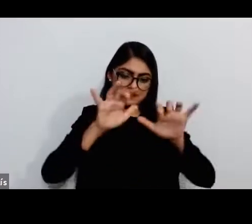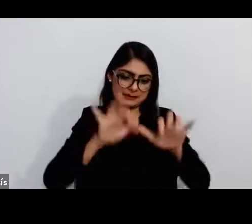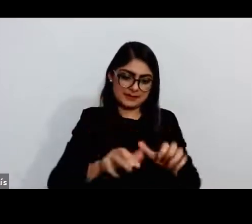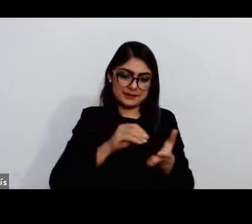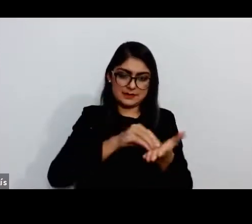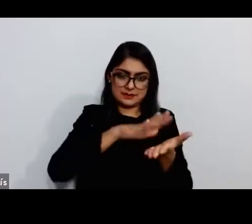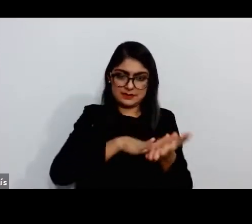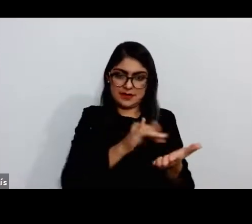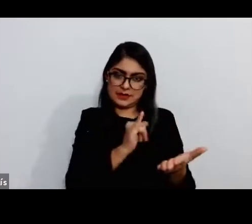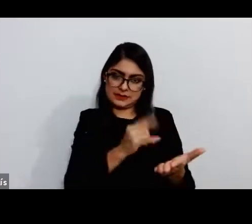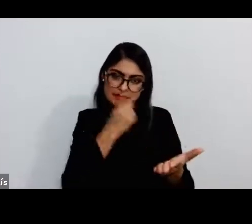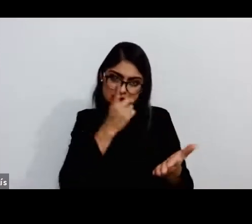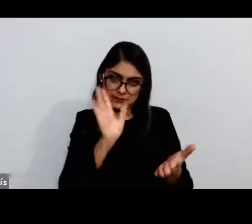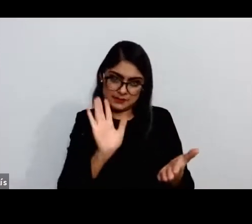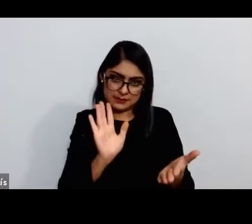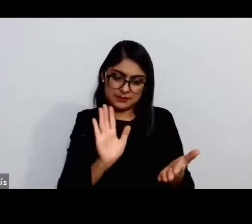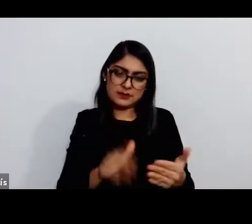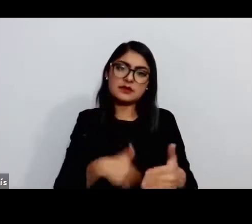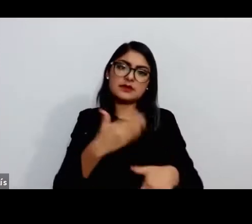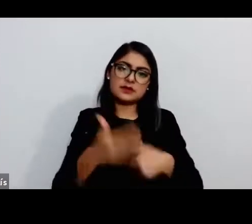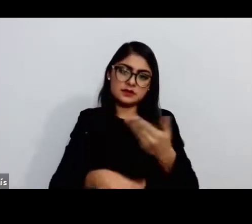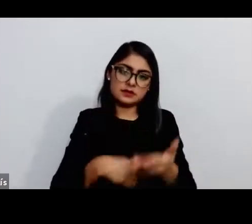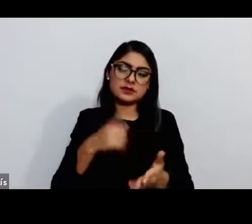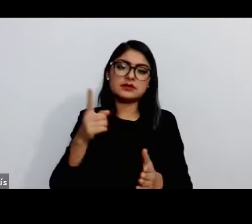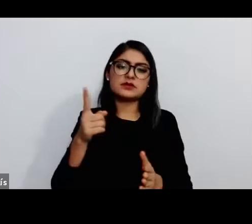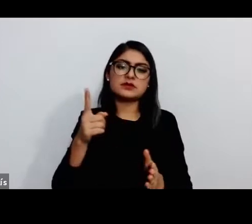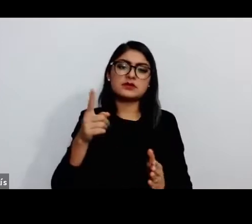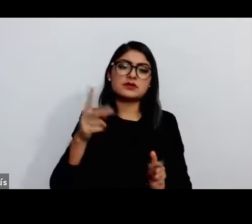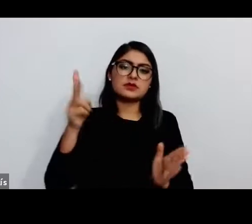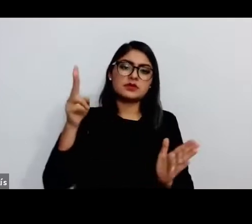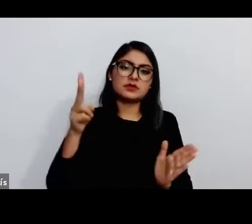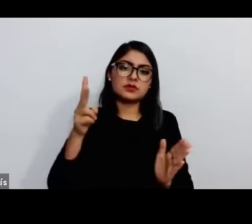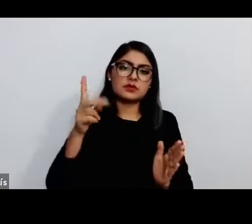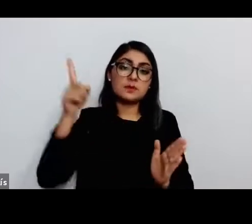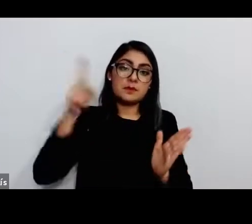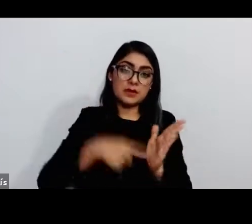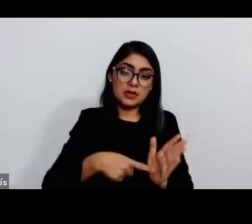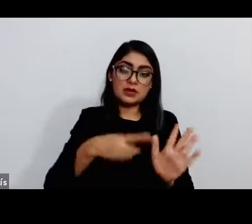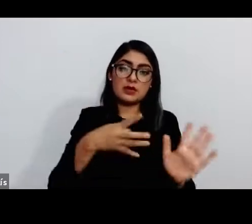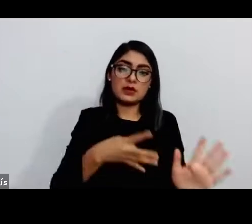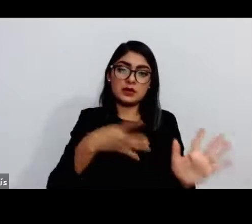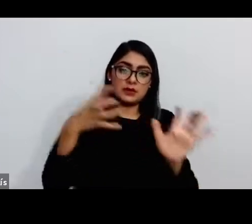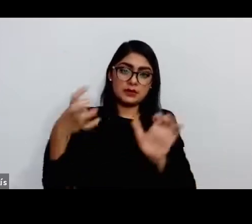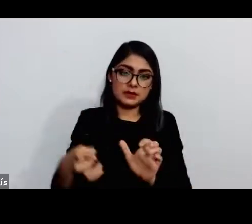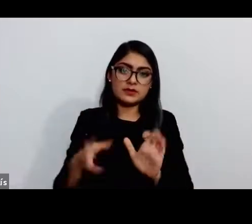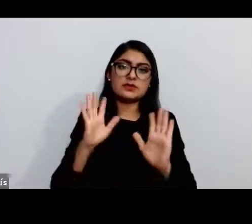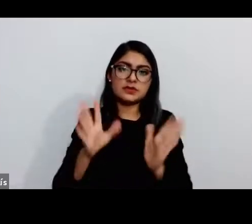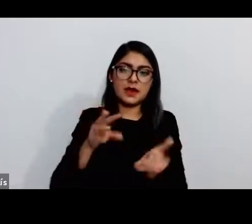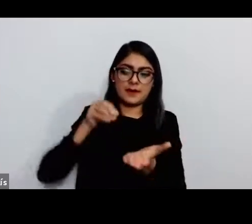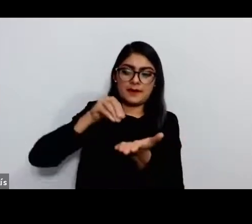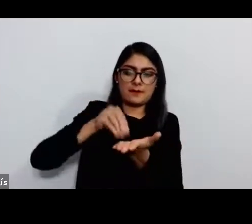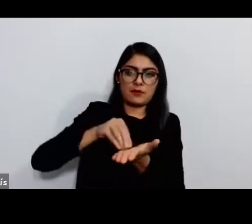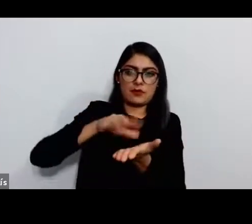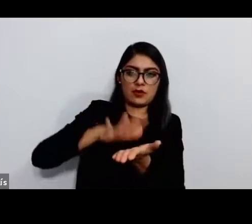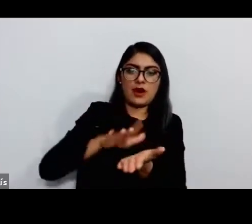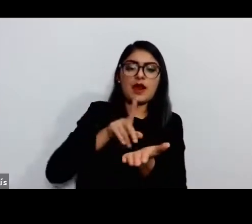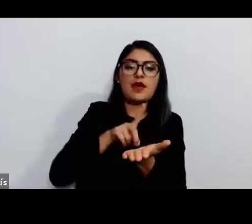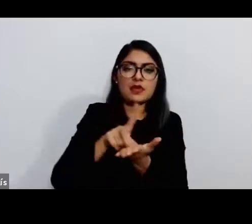declaraciones, y luego ya en el siglo XX podemos hablar de derechos humanos en un sentido técnico. En